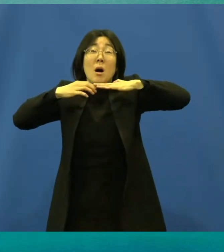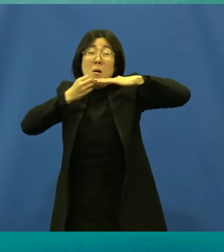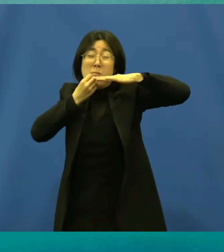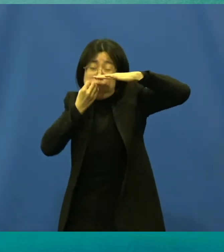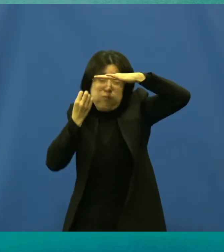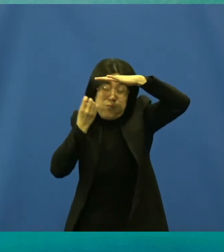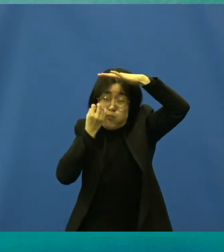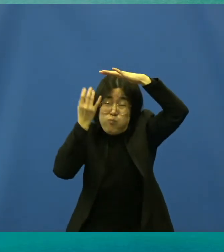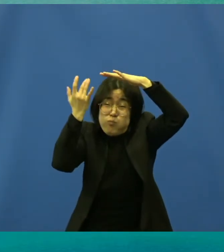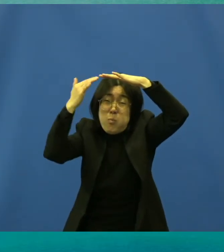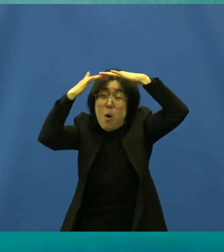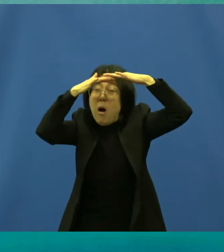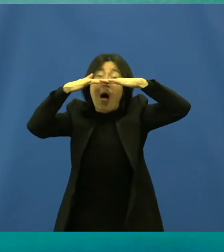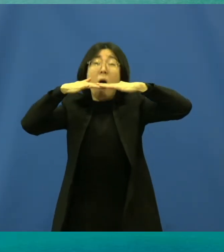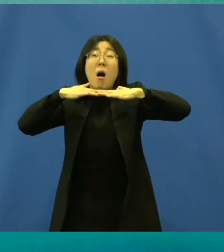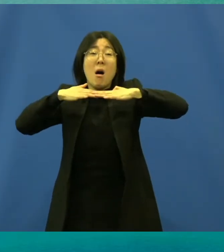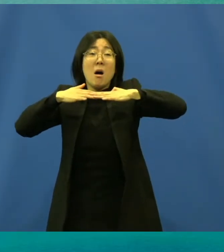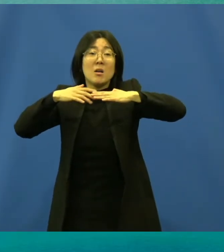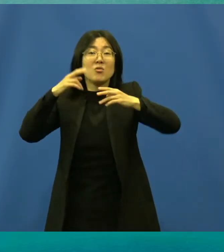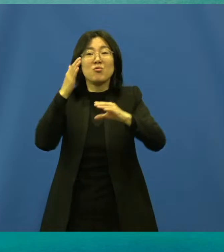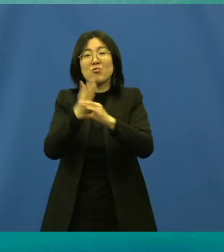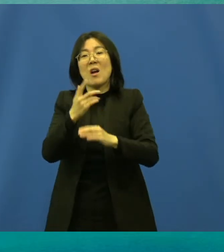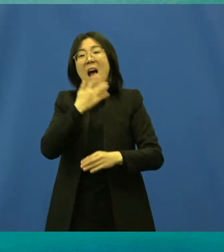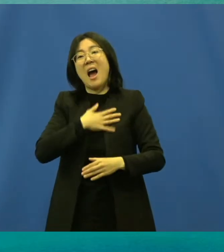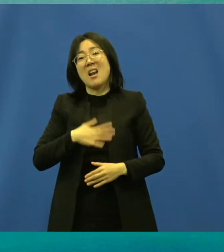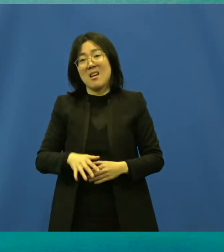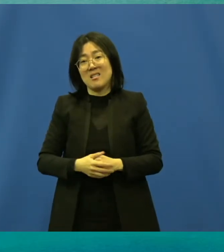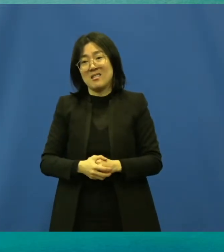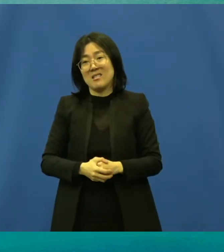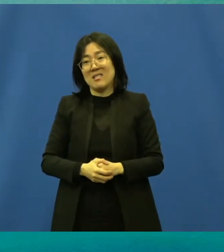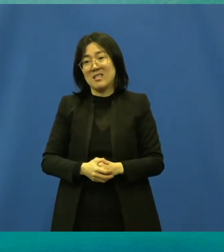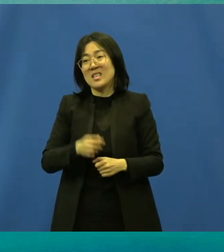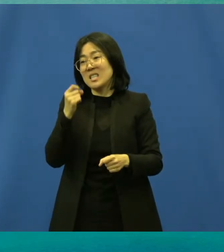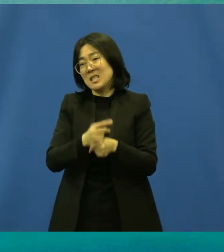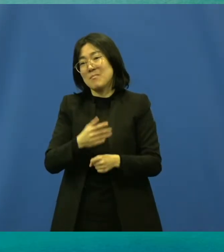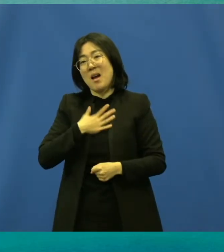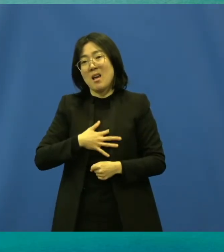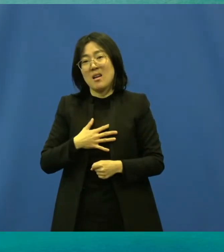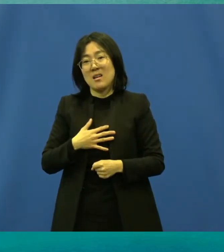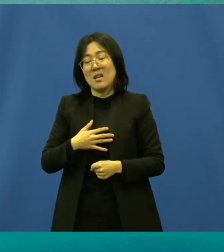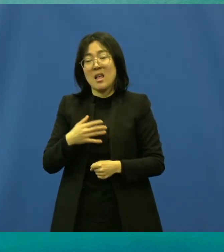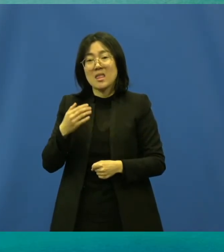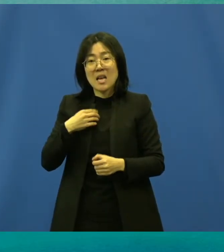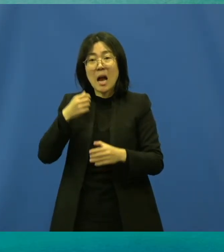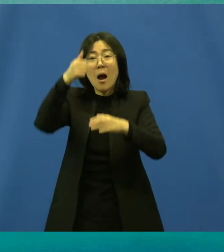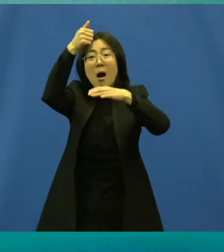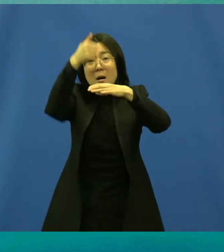자신이 바다에 던져진 일, 큰 물들이 나를 두른 일, 다 하나님이 하신 일이다.